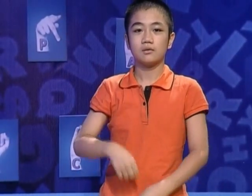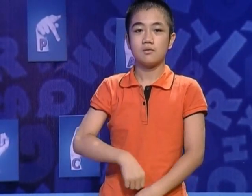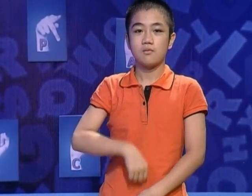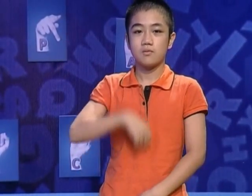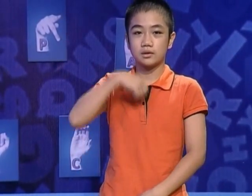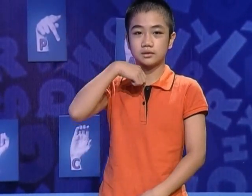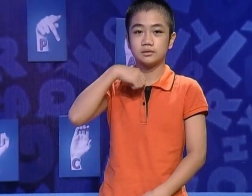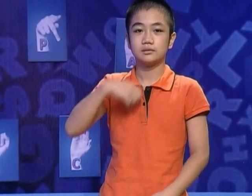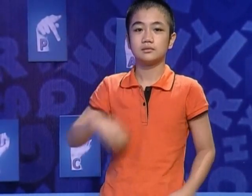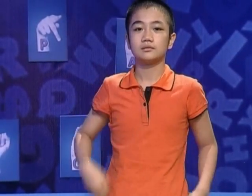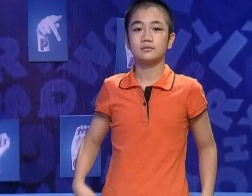Đây là ký hiệu áo khoác đấy các em ạ.